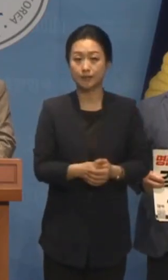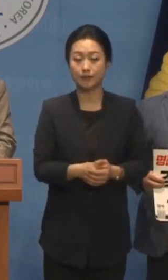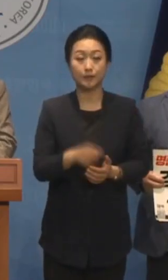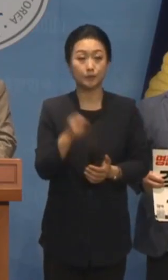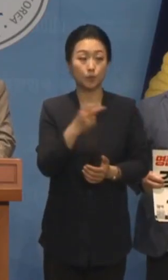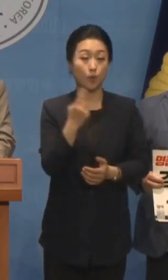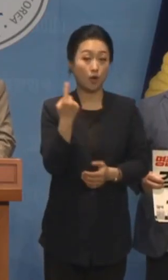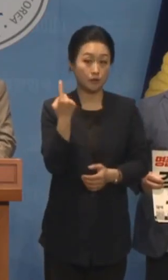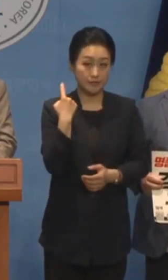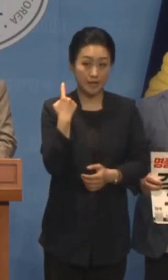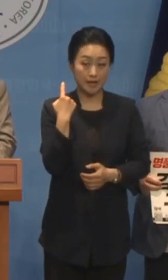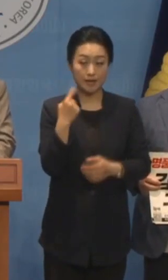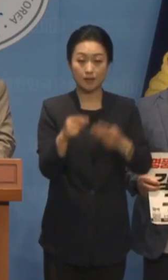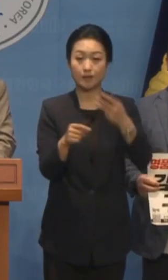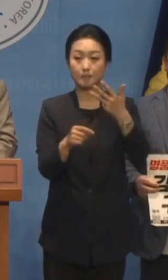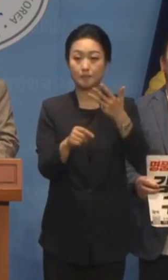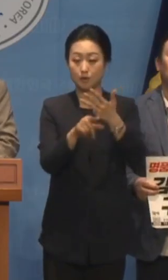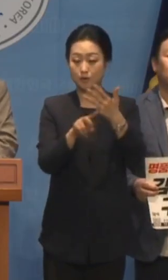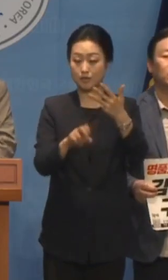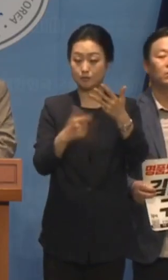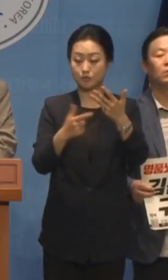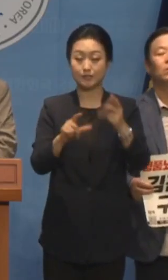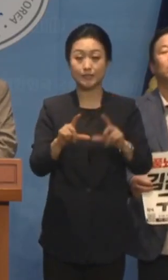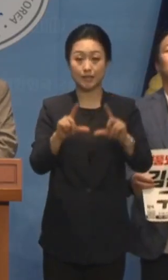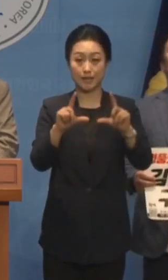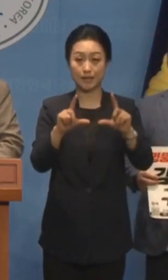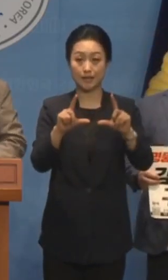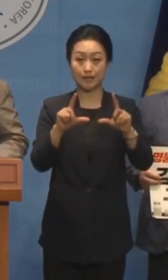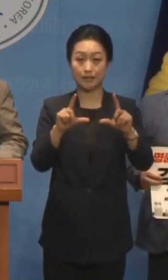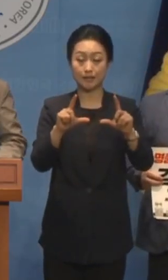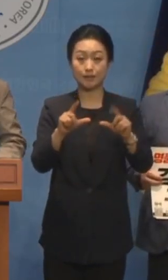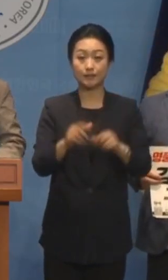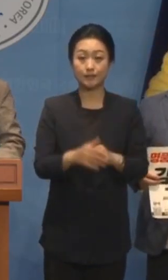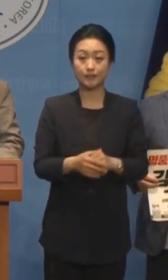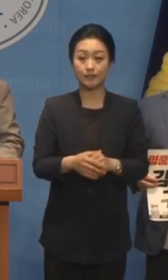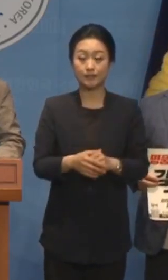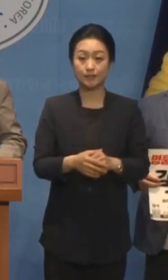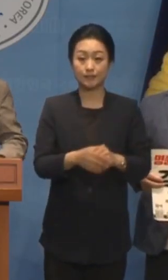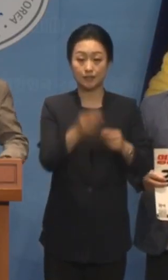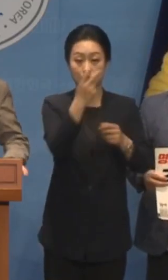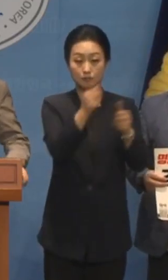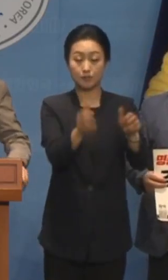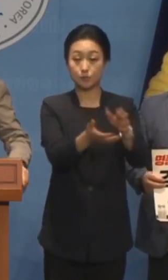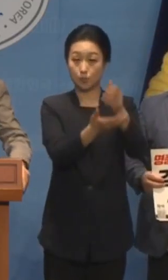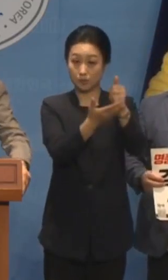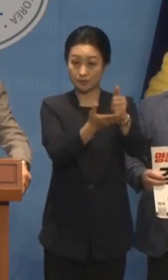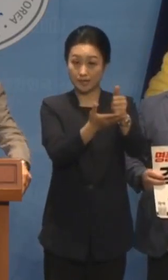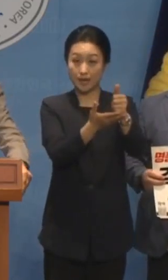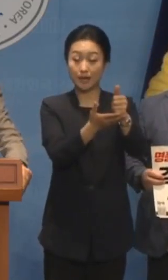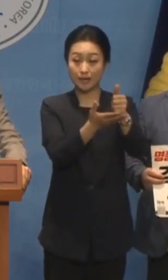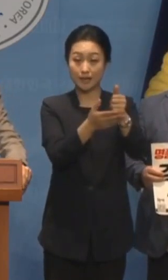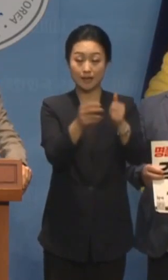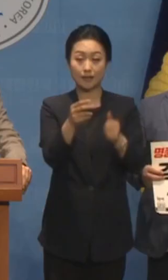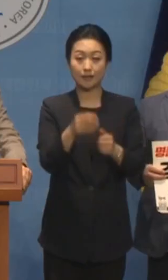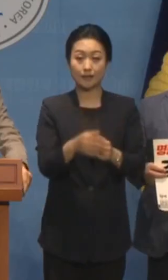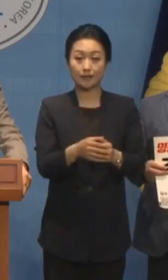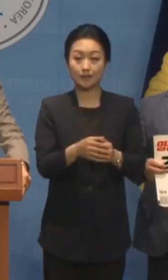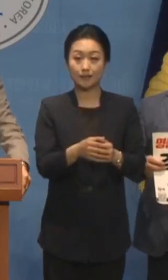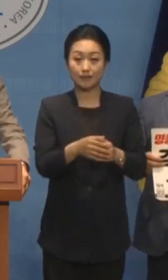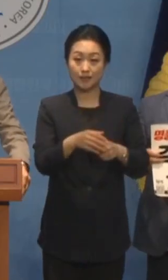특히 어제 8월 26일 월요일 출근길 이원석 총장은 황당한 발언을